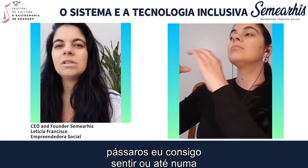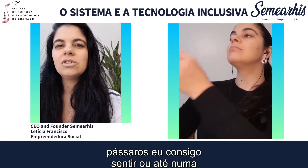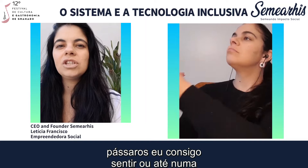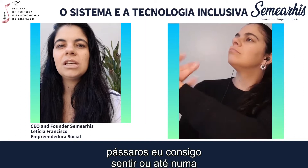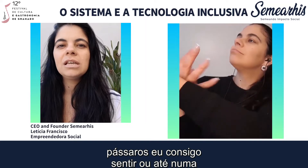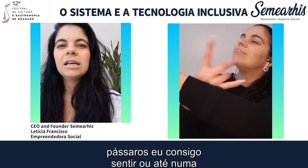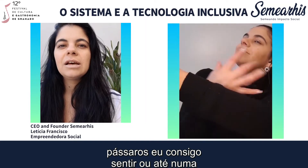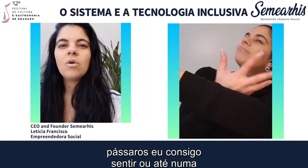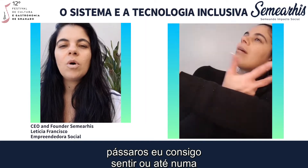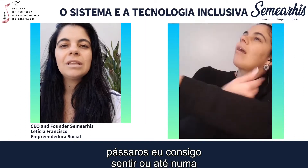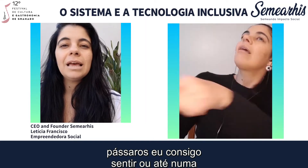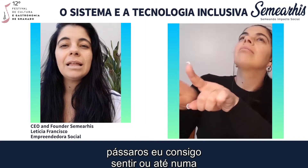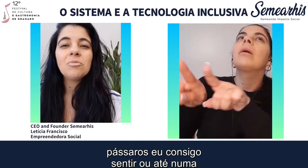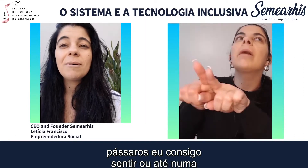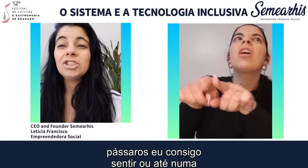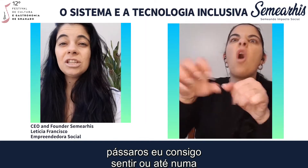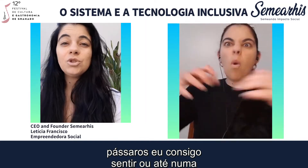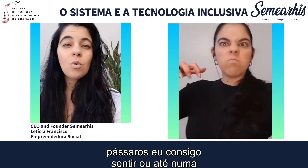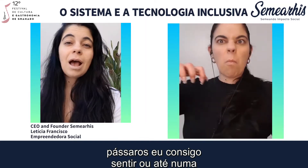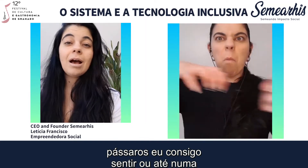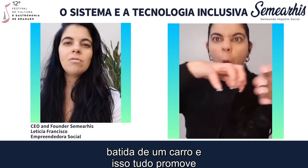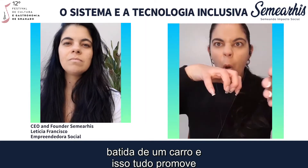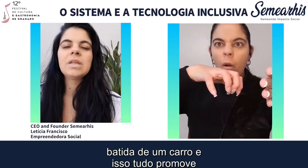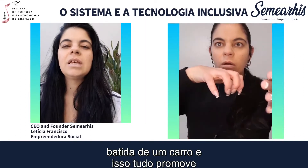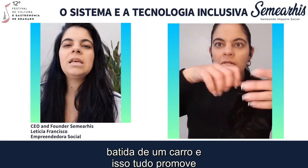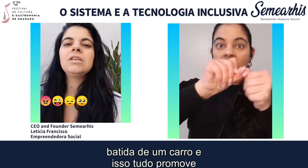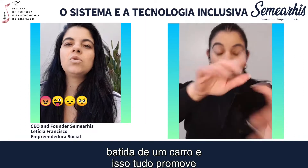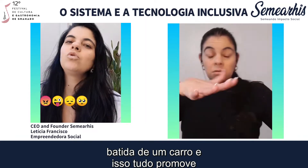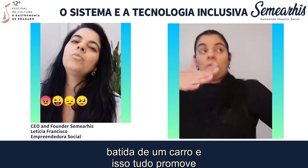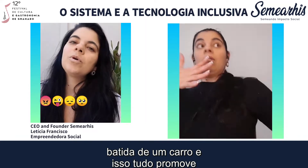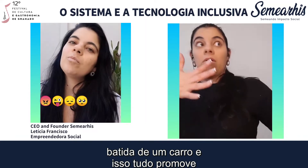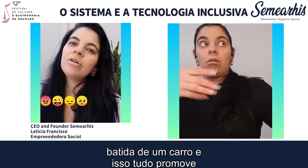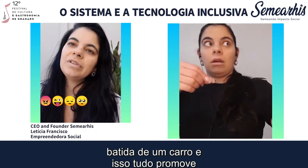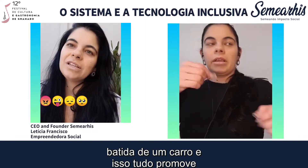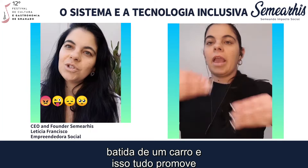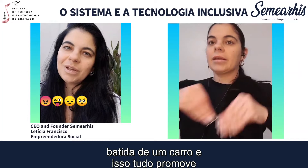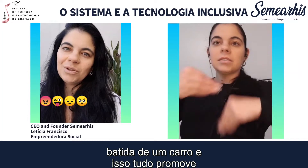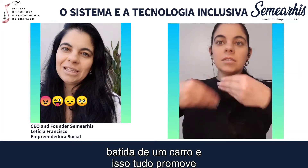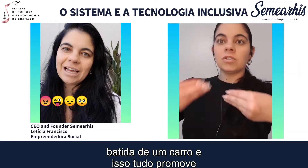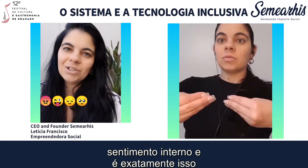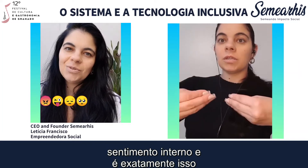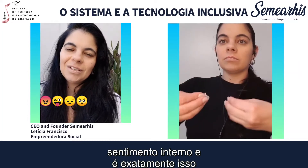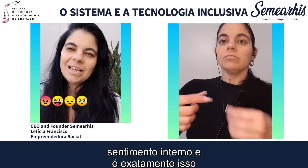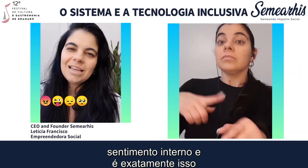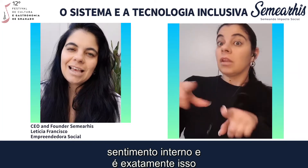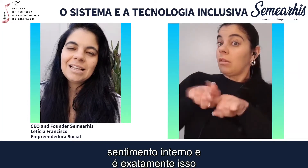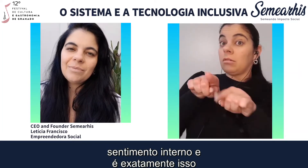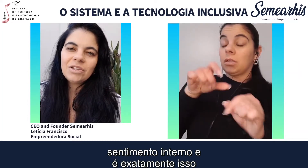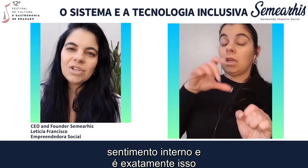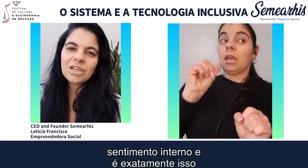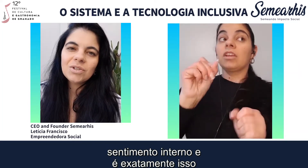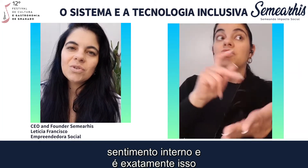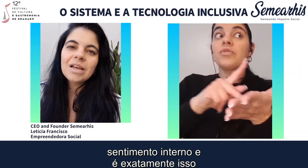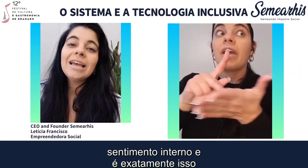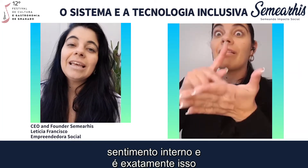consigo sentir, ou até numa batida de um carro, e isso tudo promove sentimento interno. E é